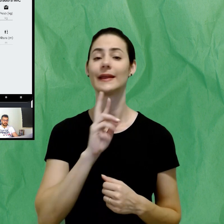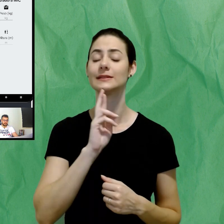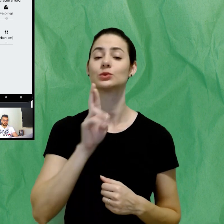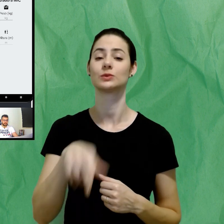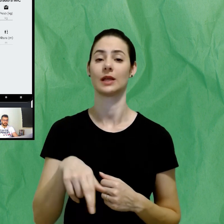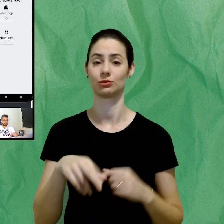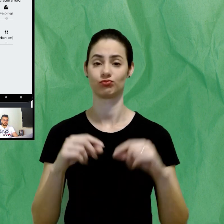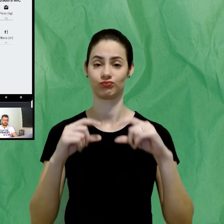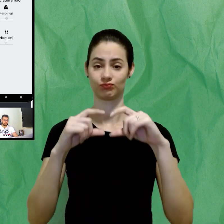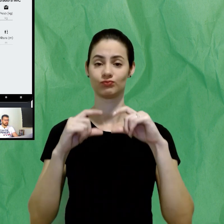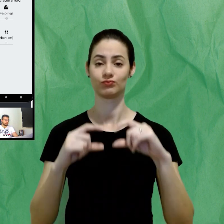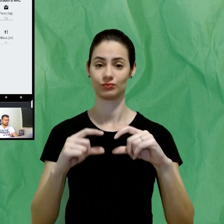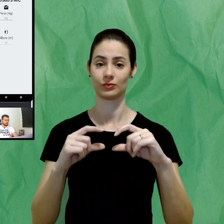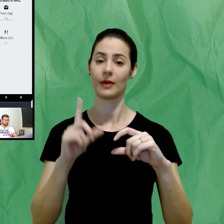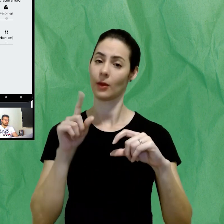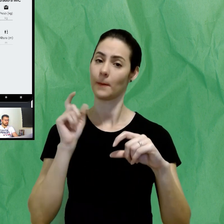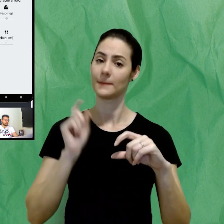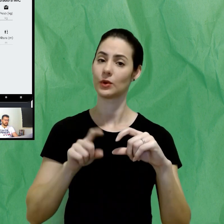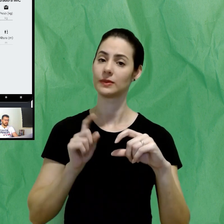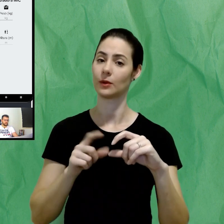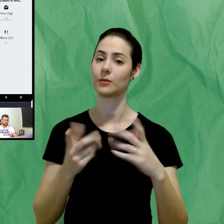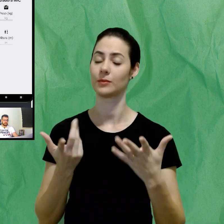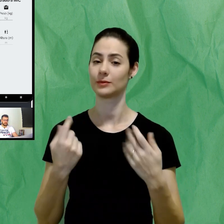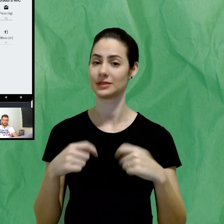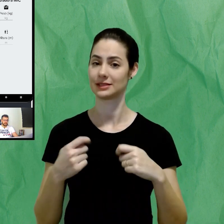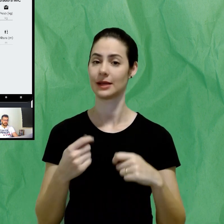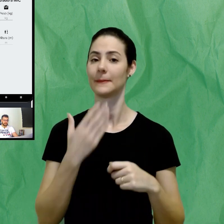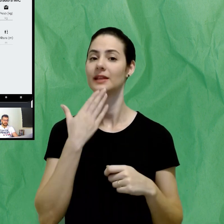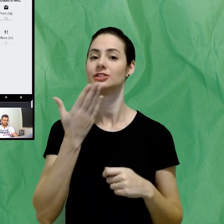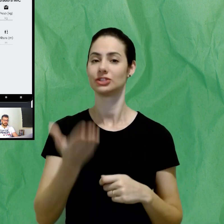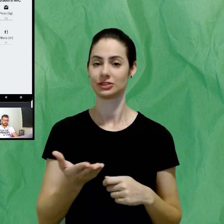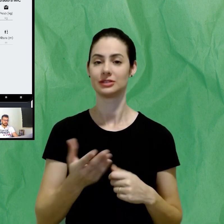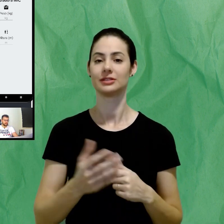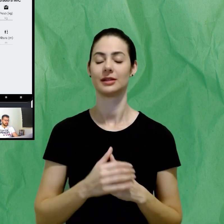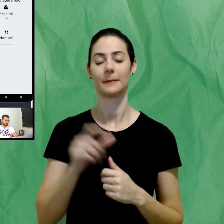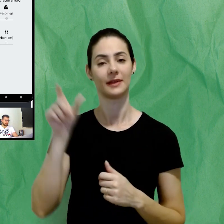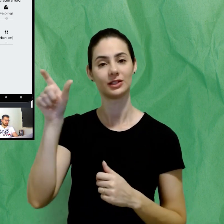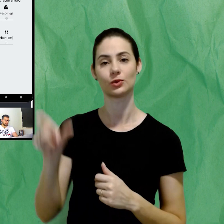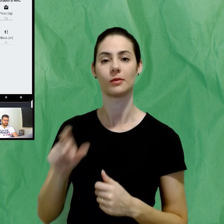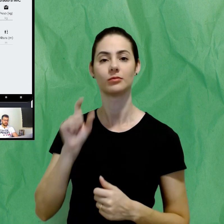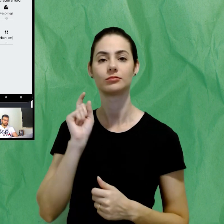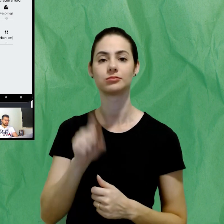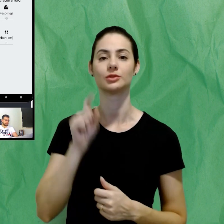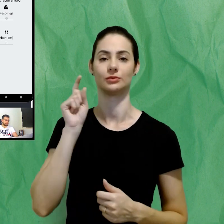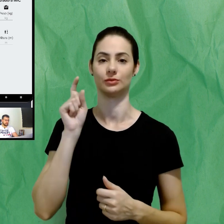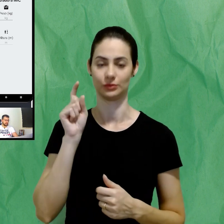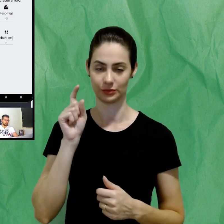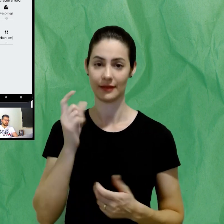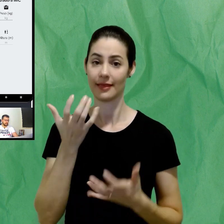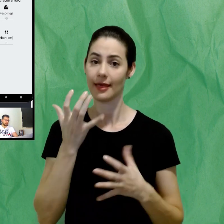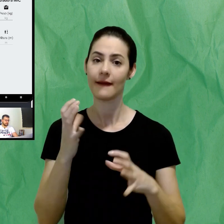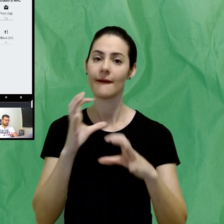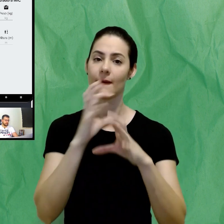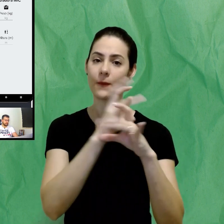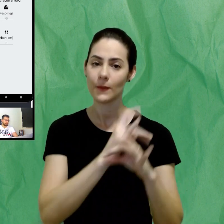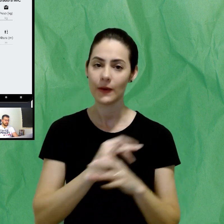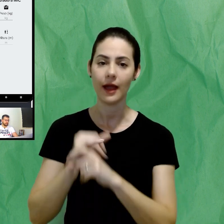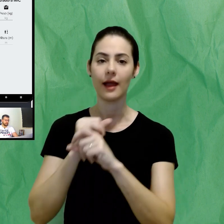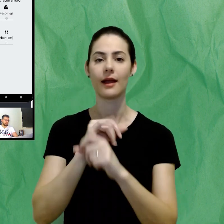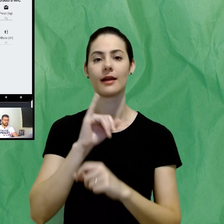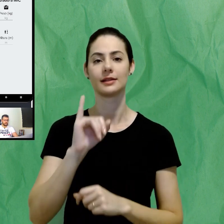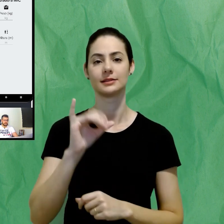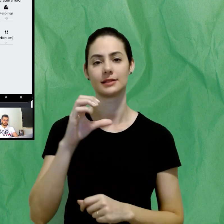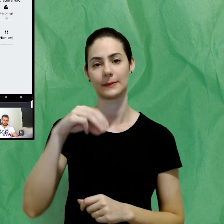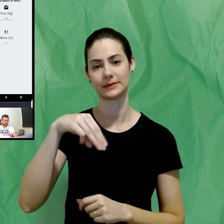resultado? Inicialmente um botão que pede para o usuário estar pressionando ele quando ele quiser calcular o